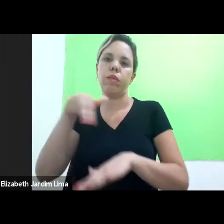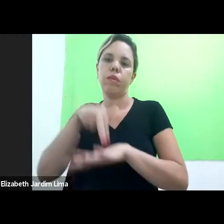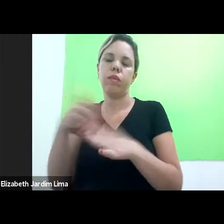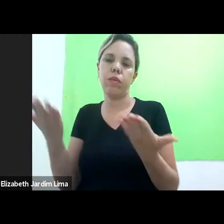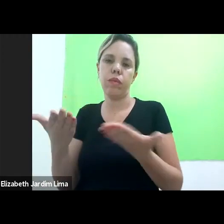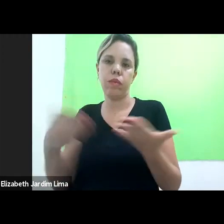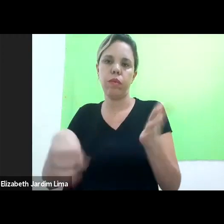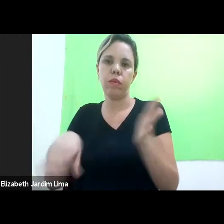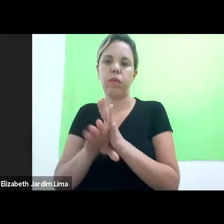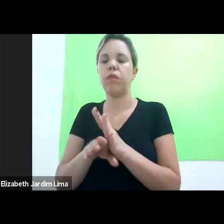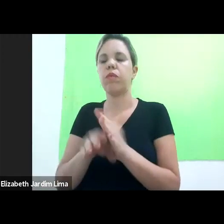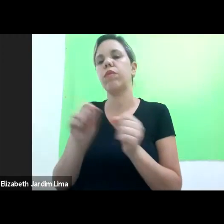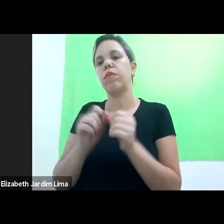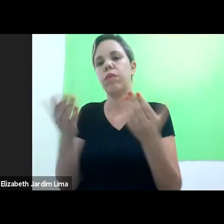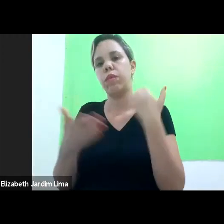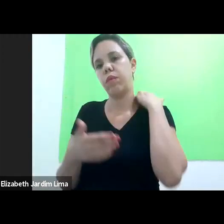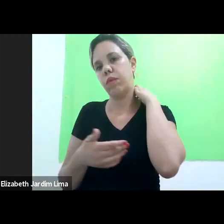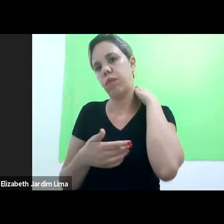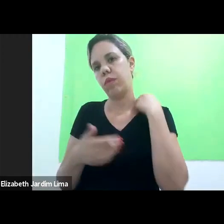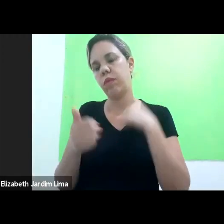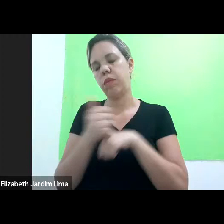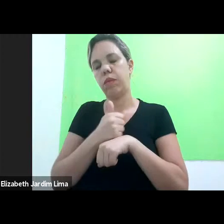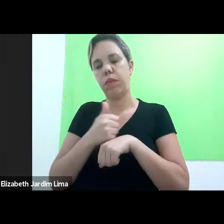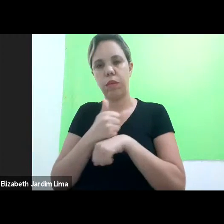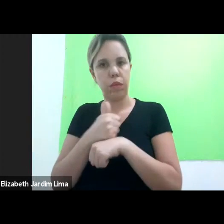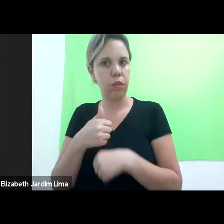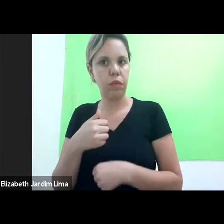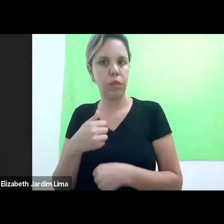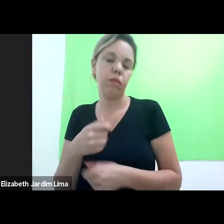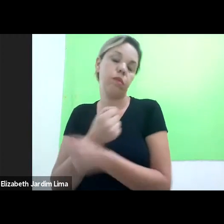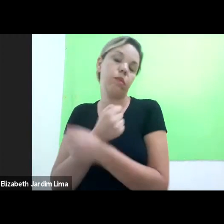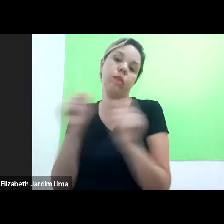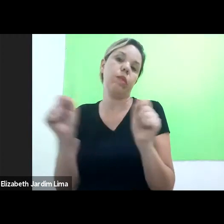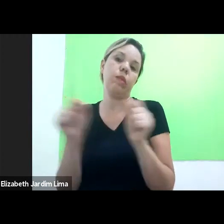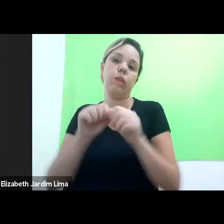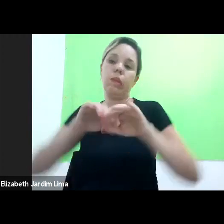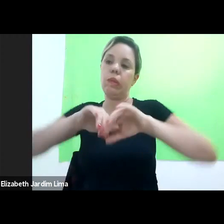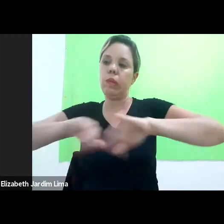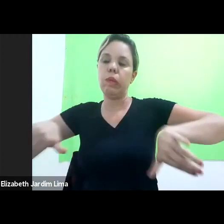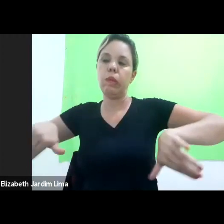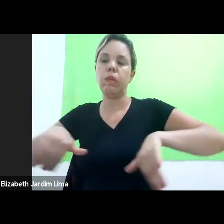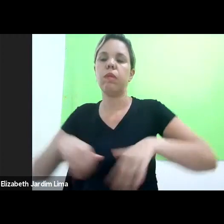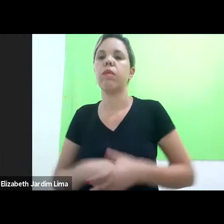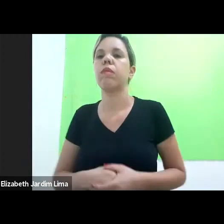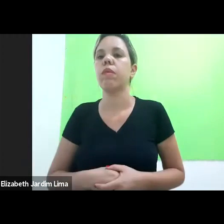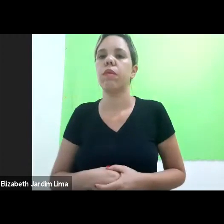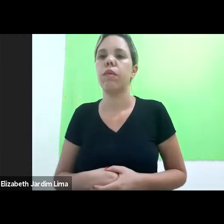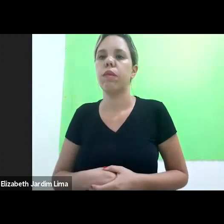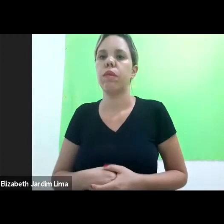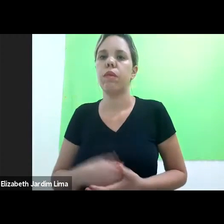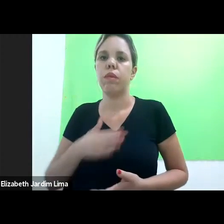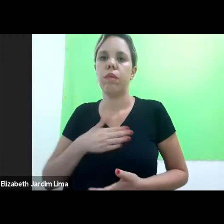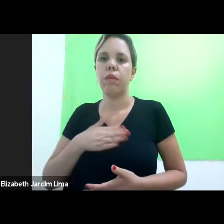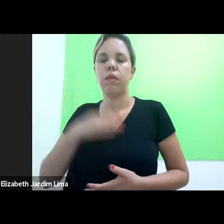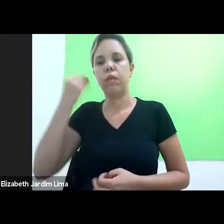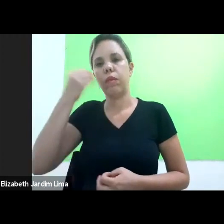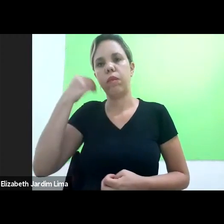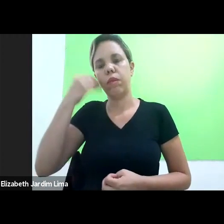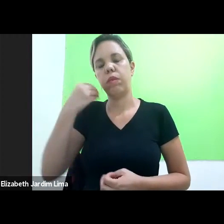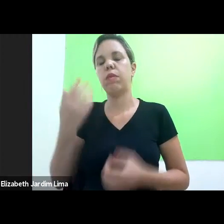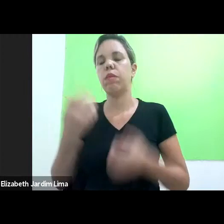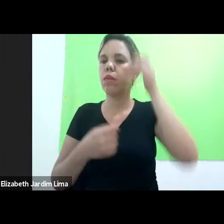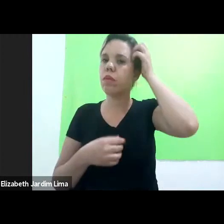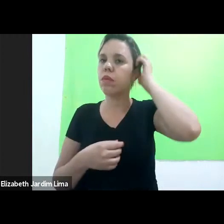e fazer o que eu faço hoje. Então, é impossível desassociar, né, essa minha bagagem ancestral